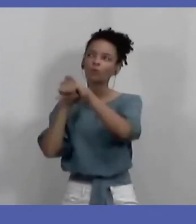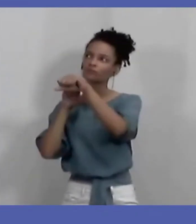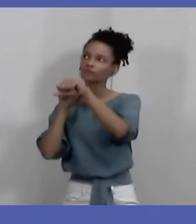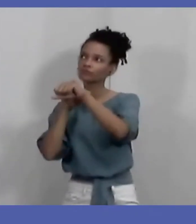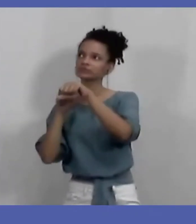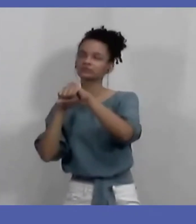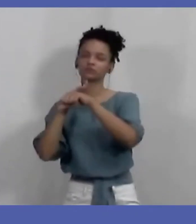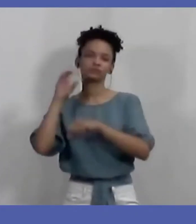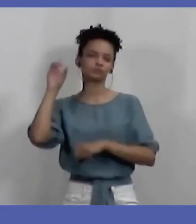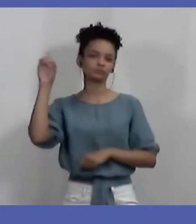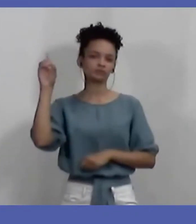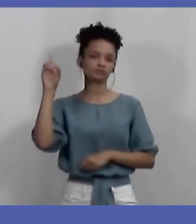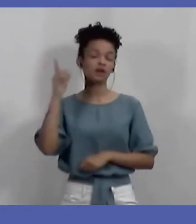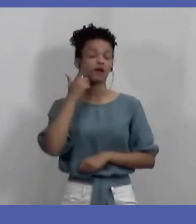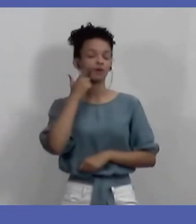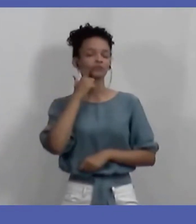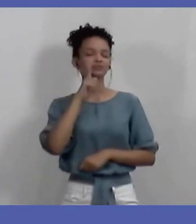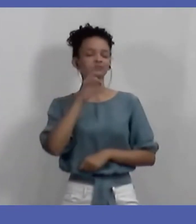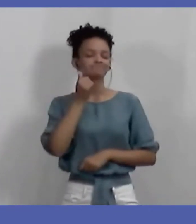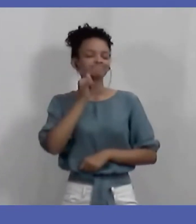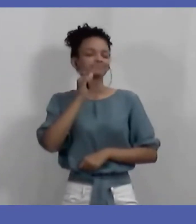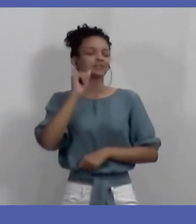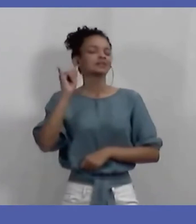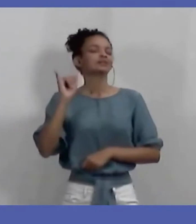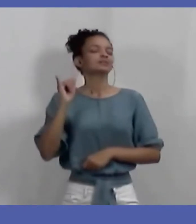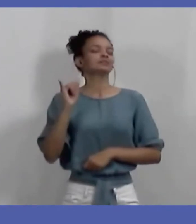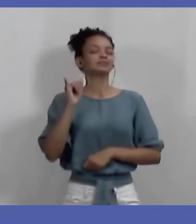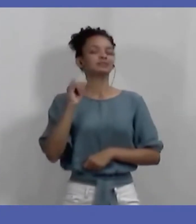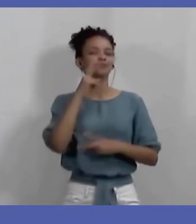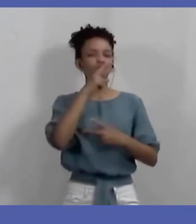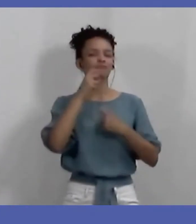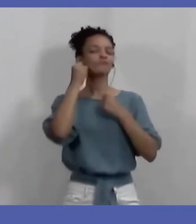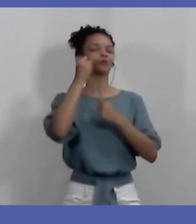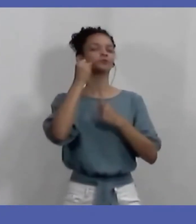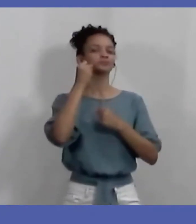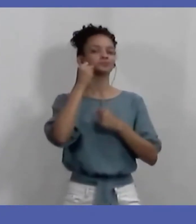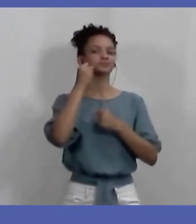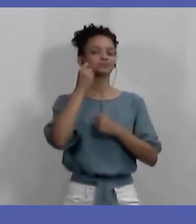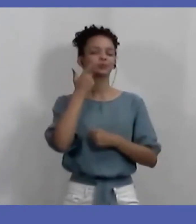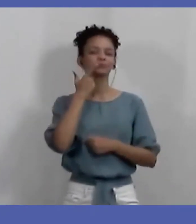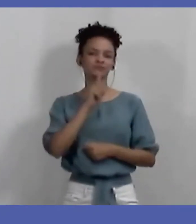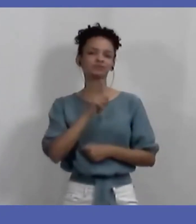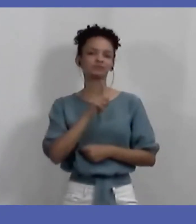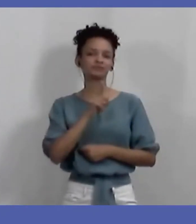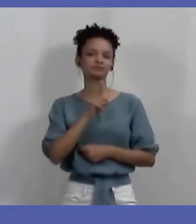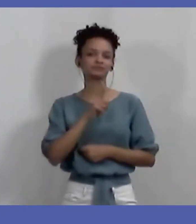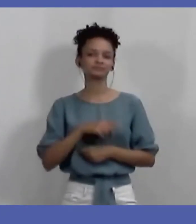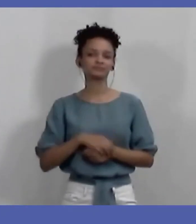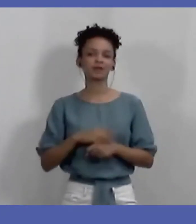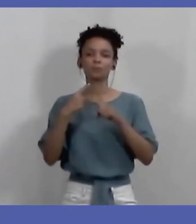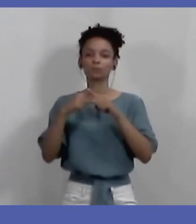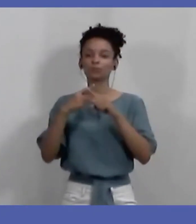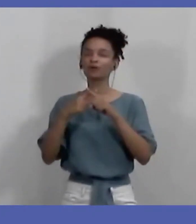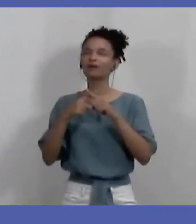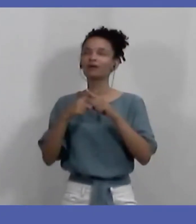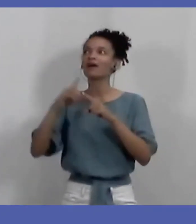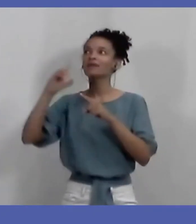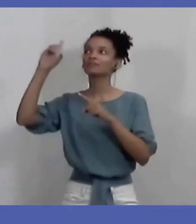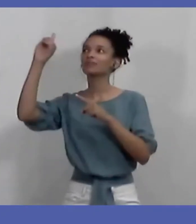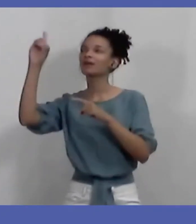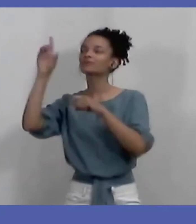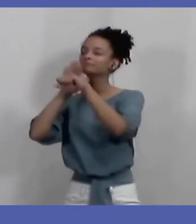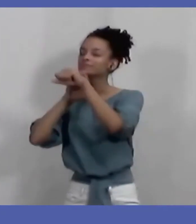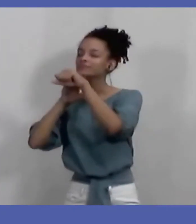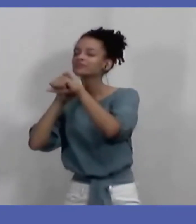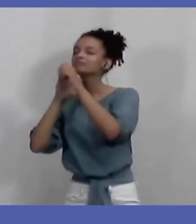dele orando ao Pai. Não é maravilhoso, irmãos? Oh, Senhor Jesus.